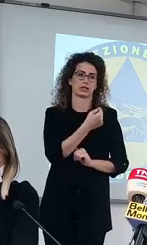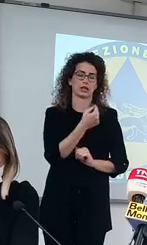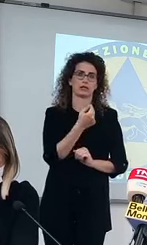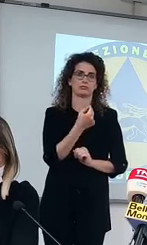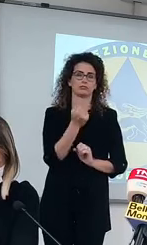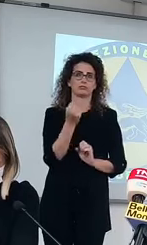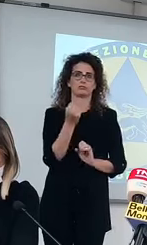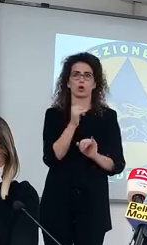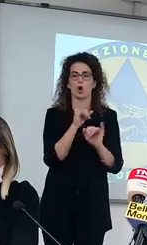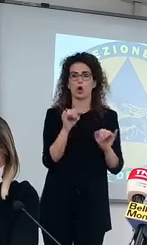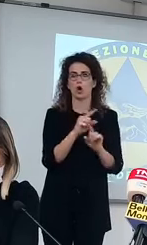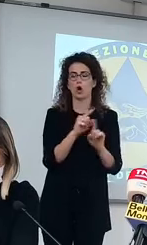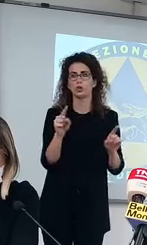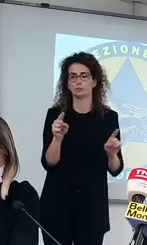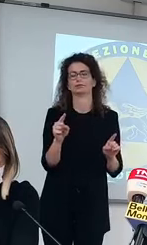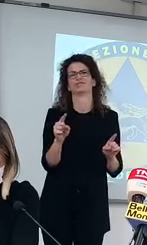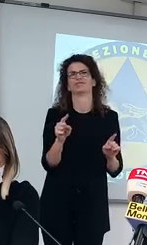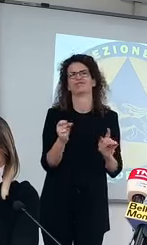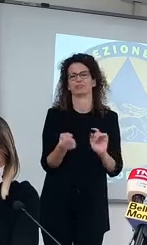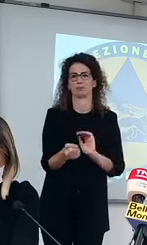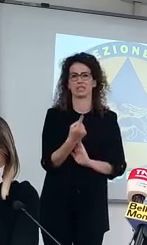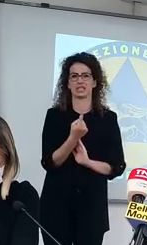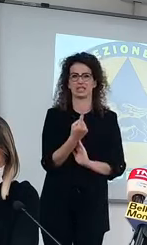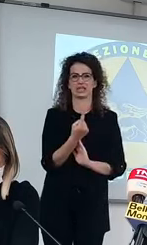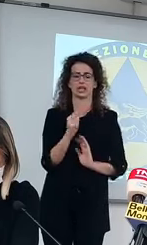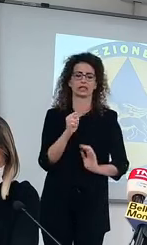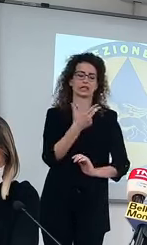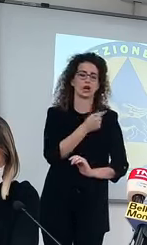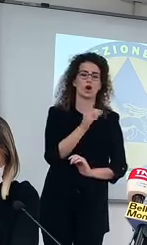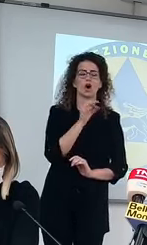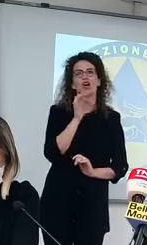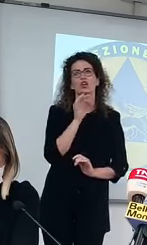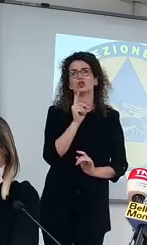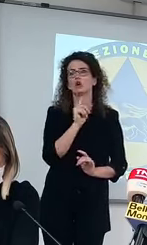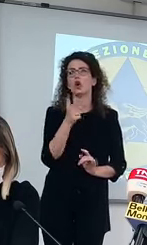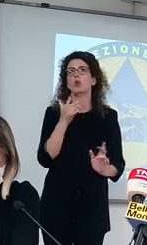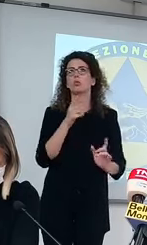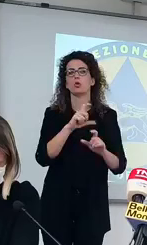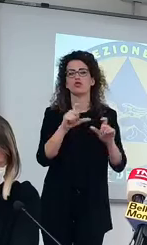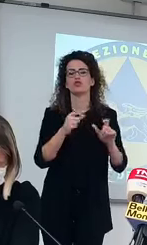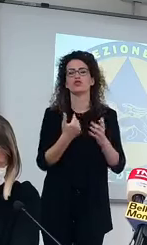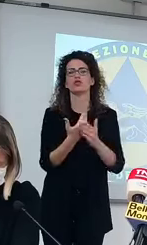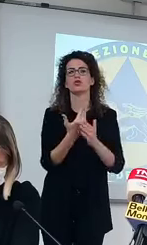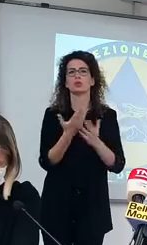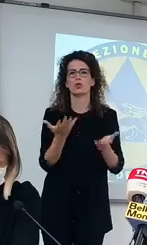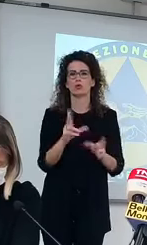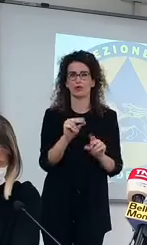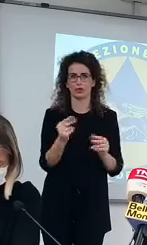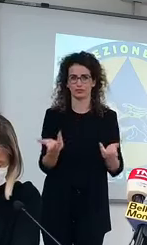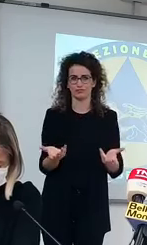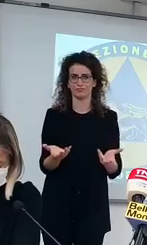una terza dose, è comunque un nuovo vaccino per la prossima stagione, come accade per l'influenzale.